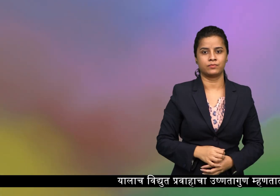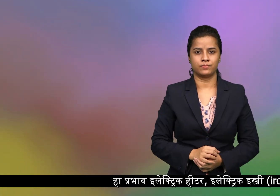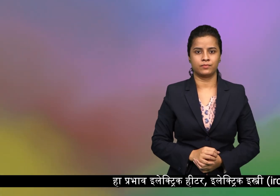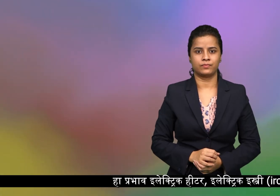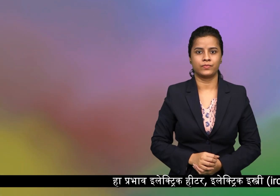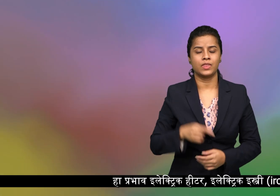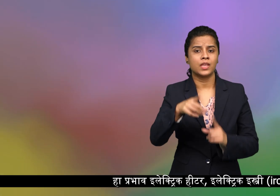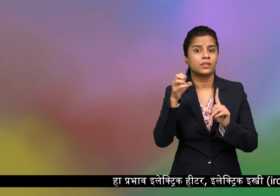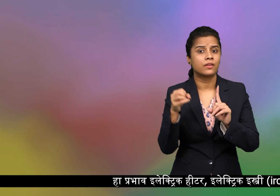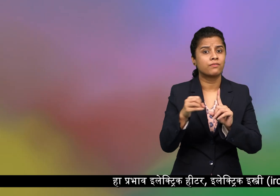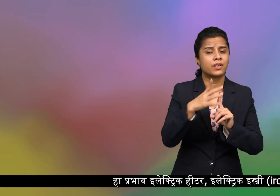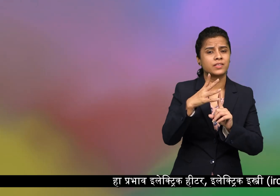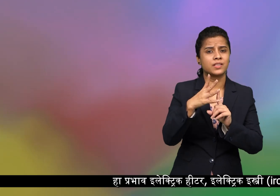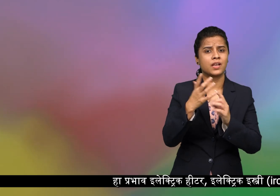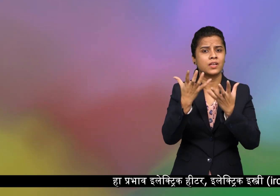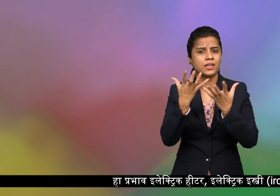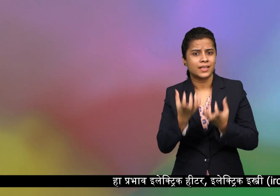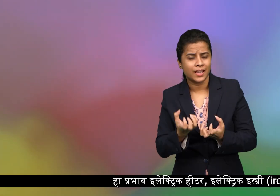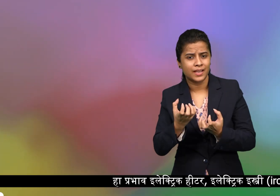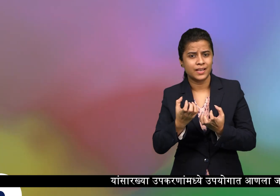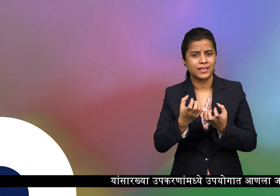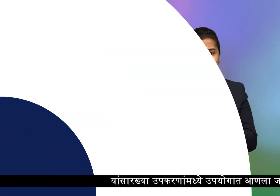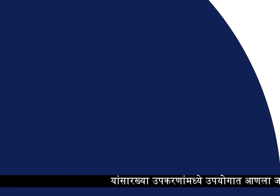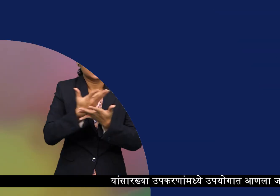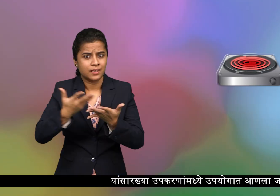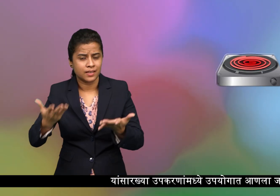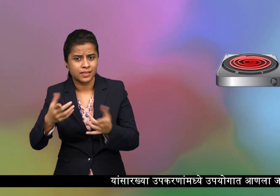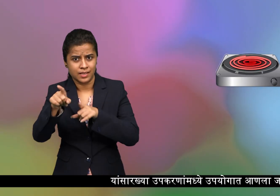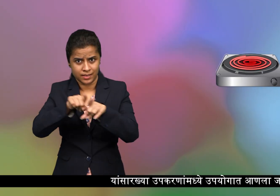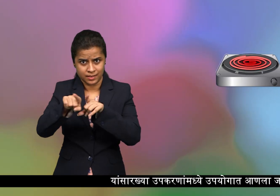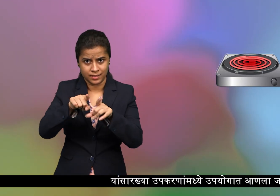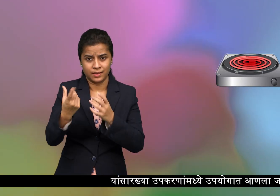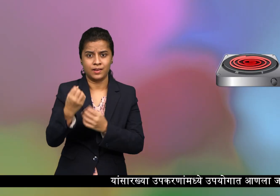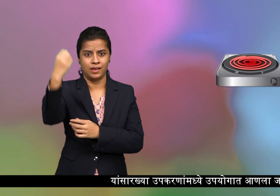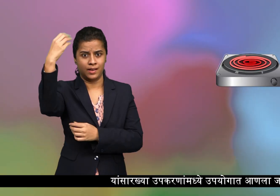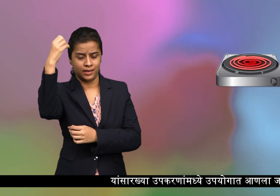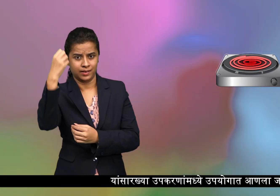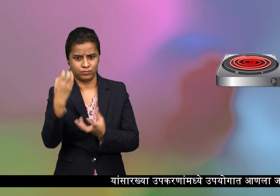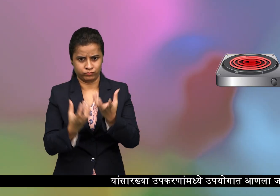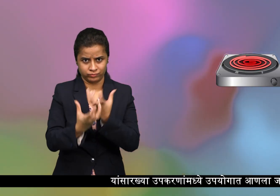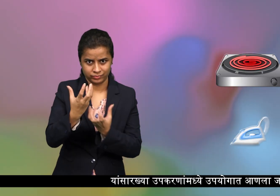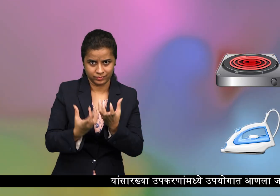हा प्रभाव इलेक्ट्रिक हीटर, इलेक्ट्रिक इस्त्री यांसारख्या उपकरणांमध्ये उपयोगात आणला जातो.